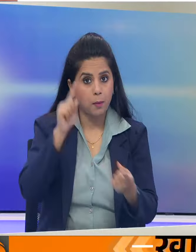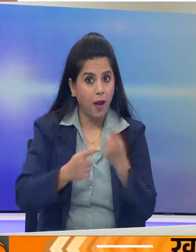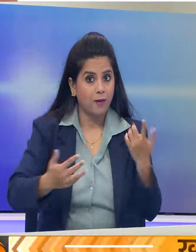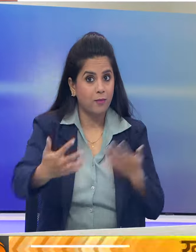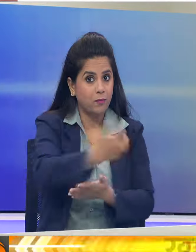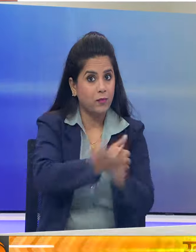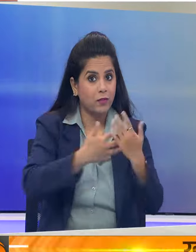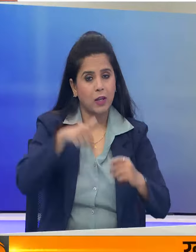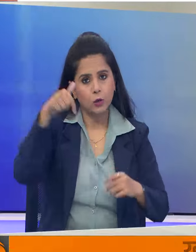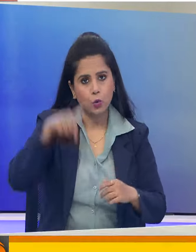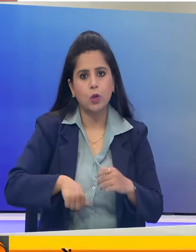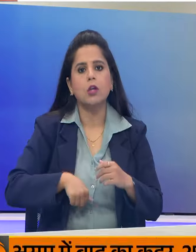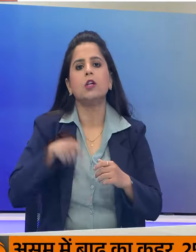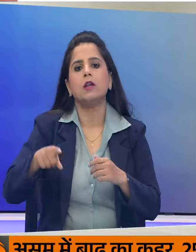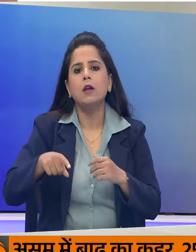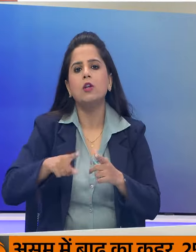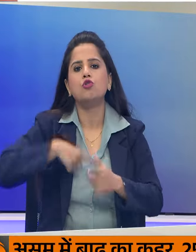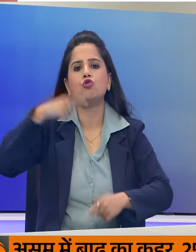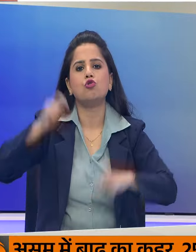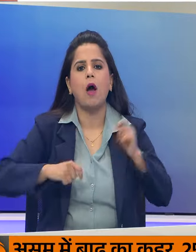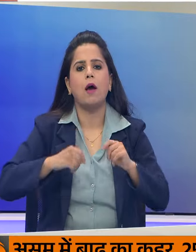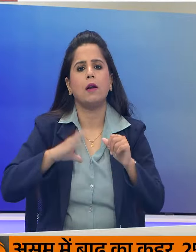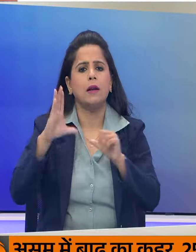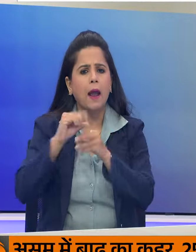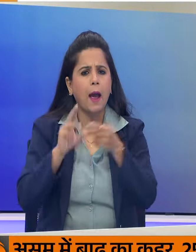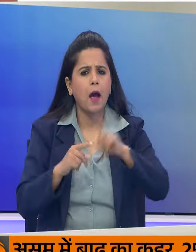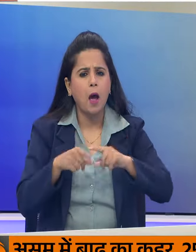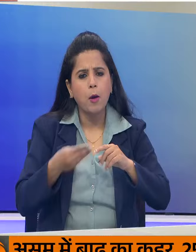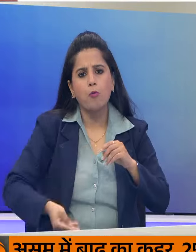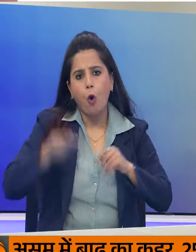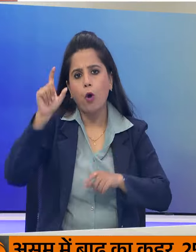बाद आज झारखंड कैबिनेट का विस्तार भी होगा।